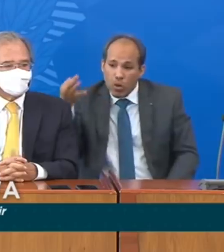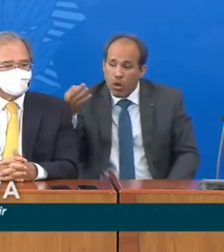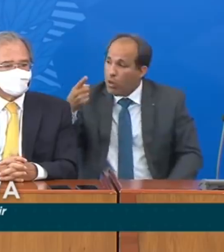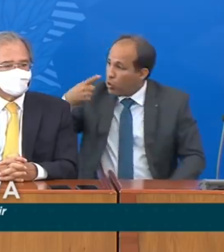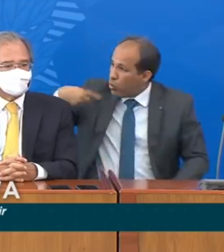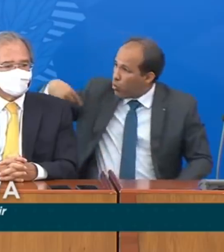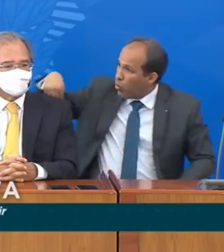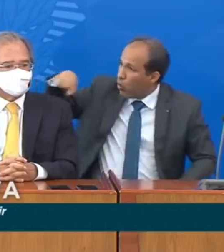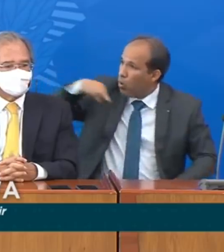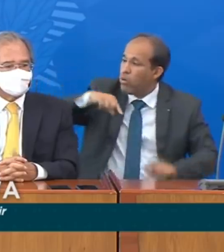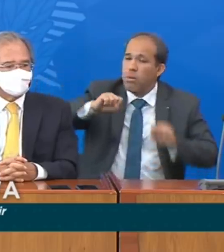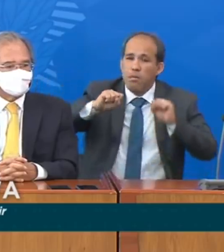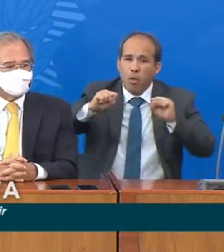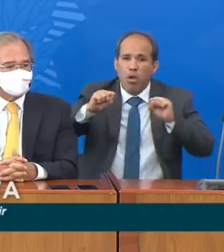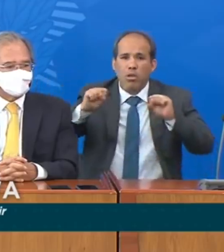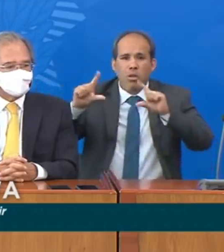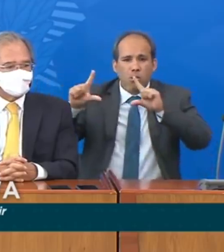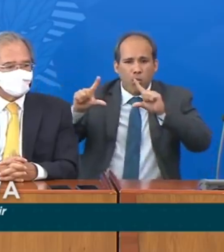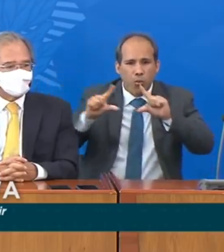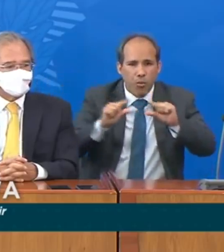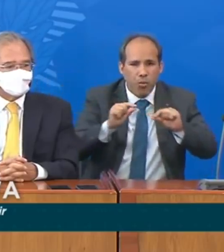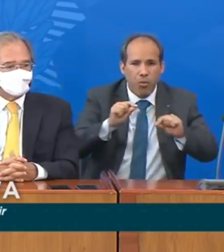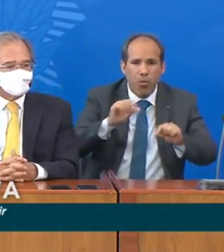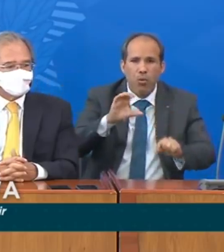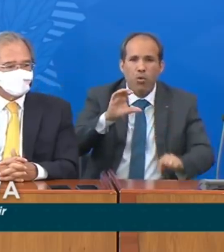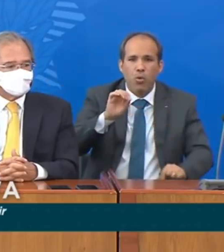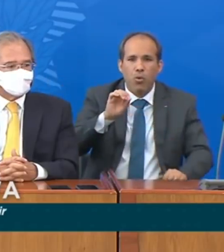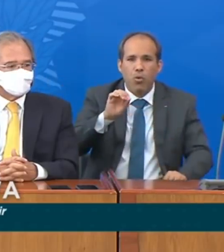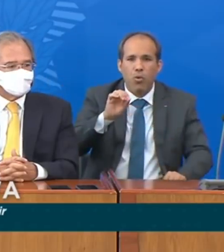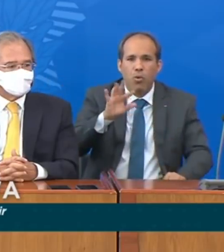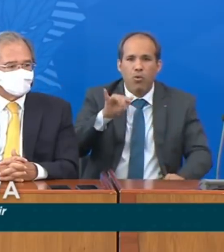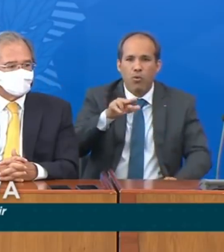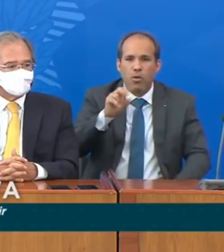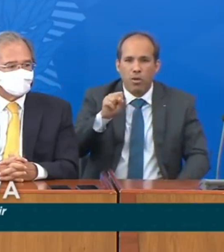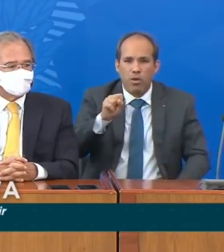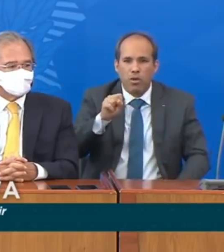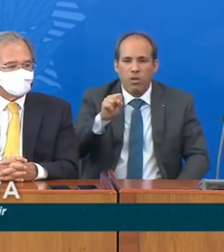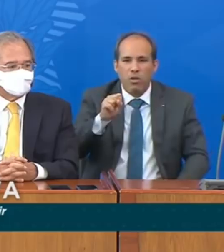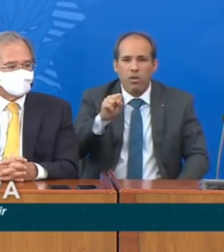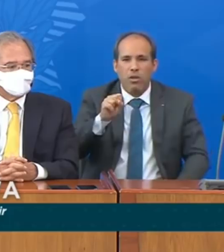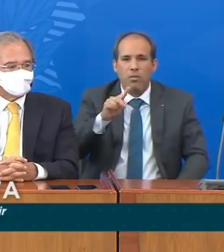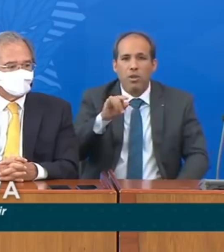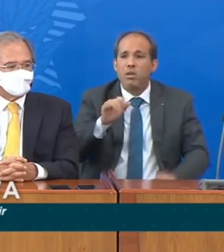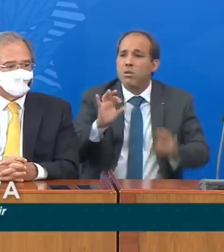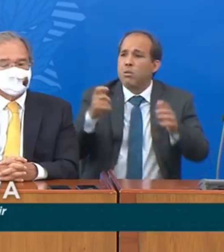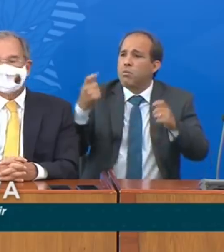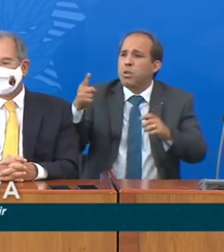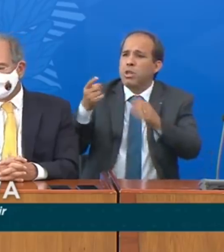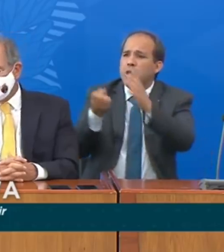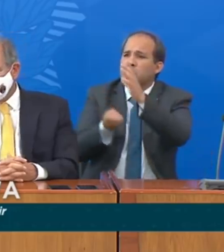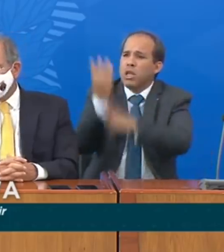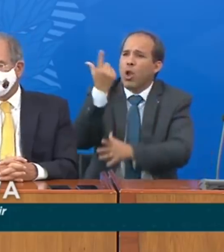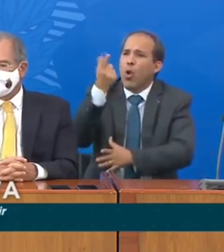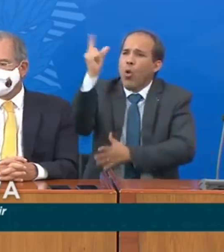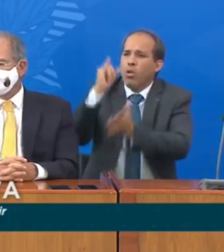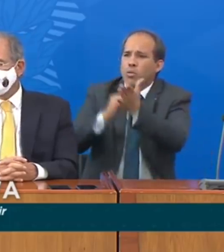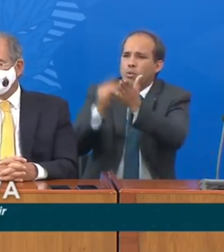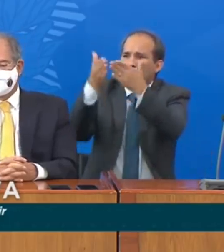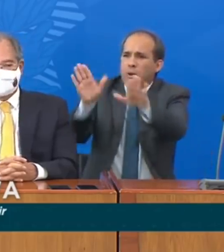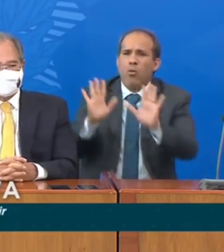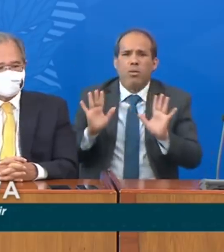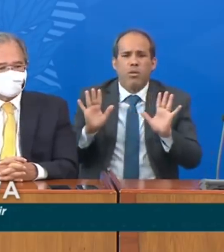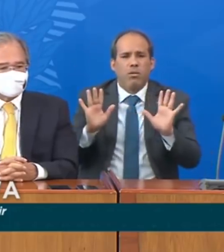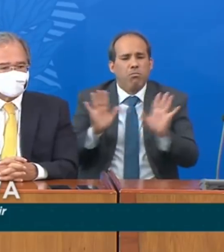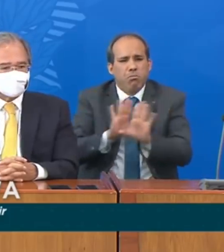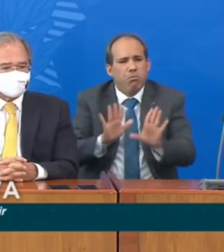só, venhamos a diminuir o PIS/COFINS sem uma fonte de compensação. É isso mesmo, Paulo? Tá, obrigado.